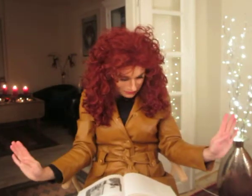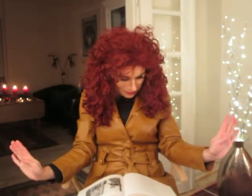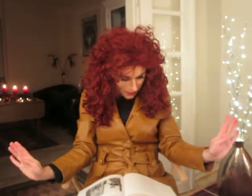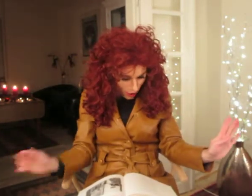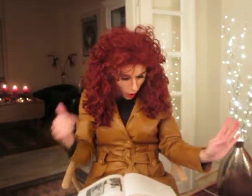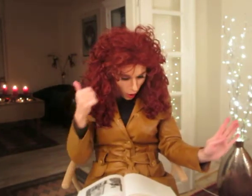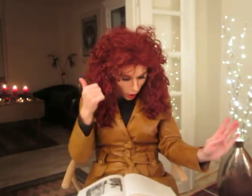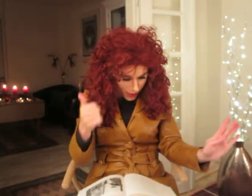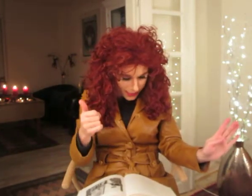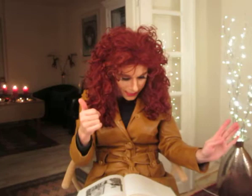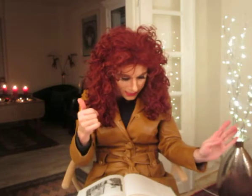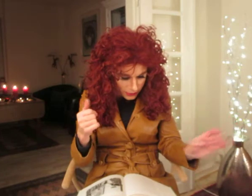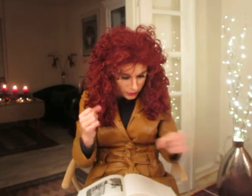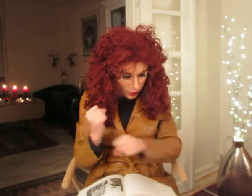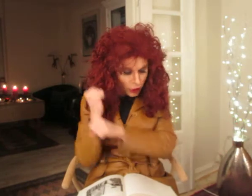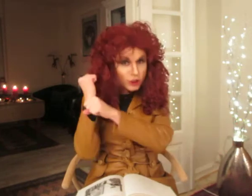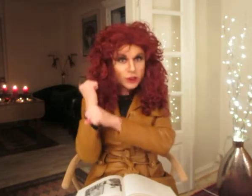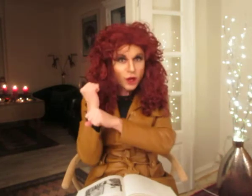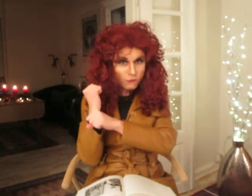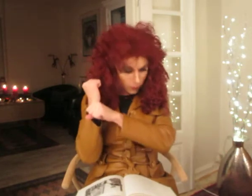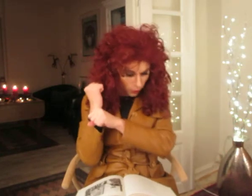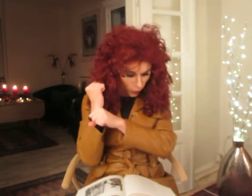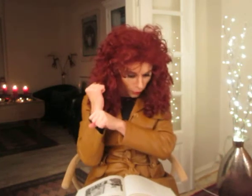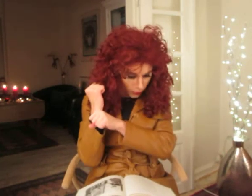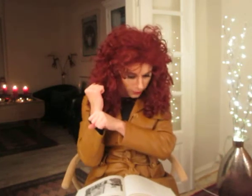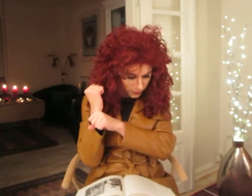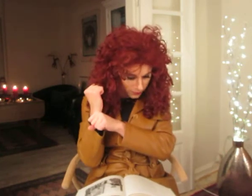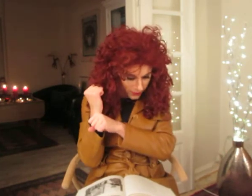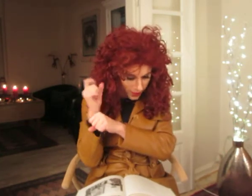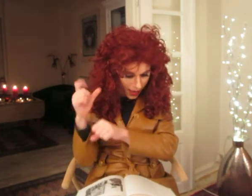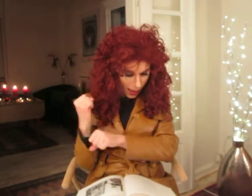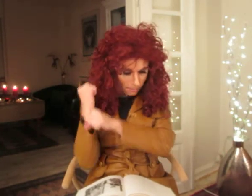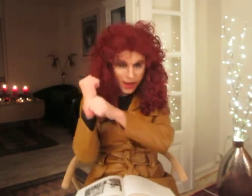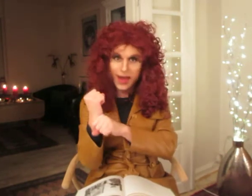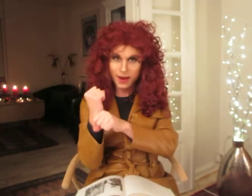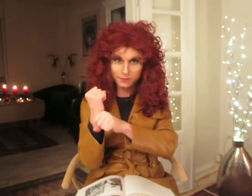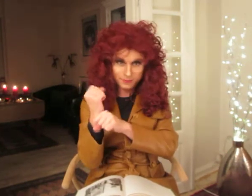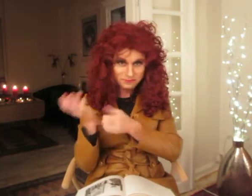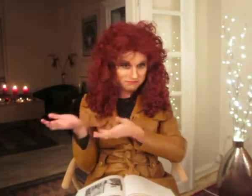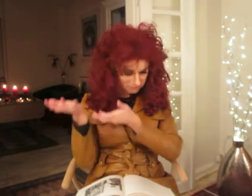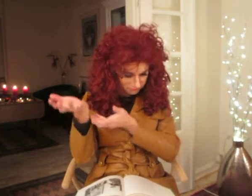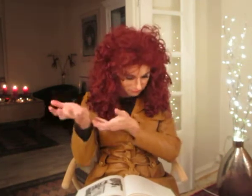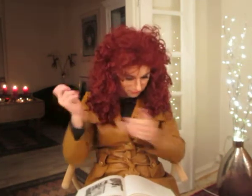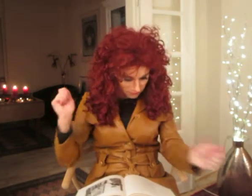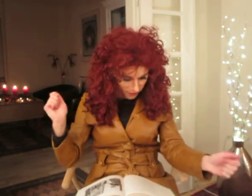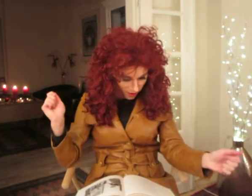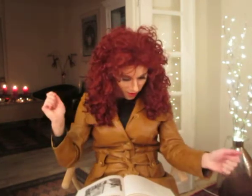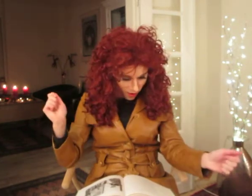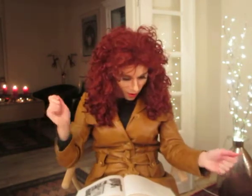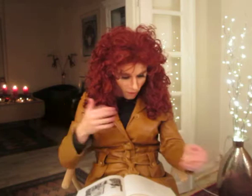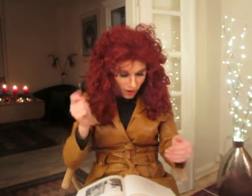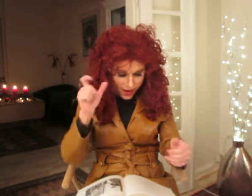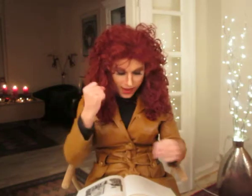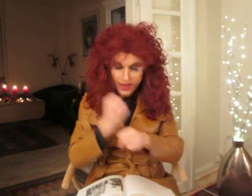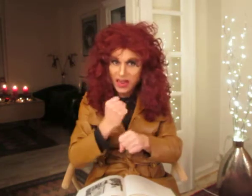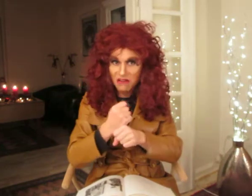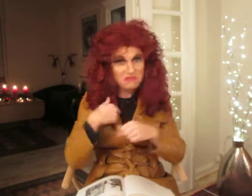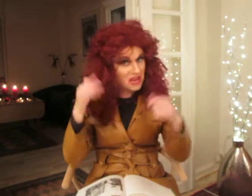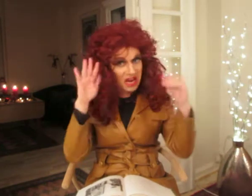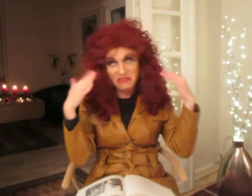Og en tøft på ryggen! Og Han bager! Hvor er han lav? Jeg ikke